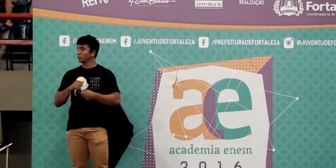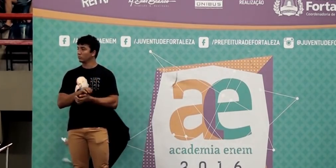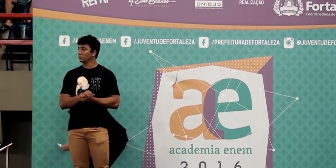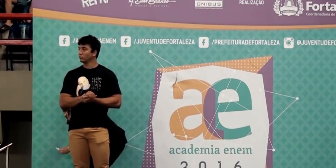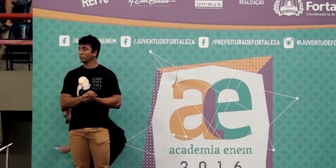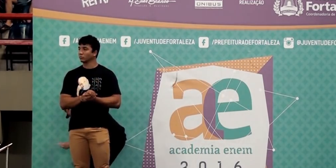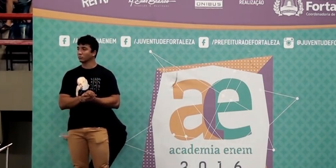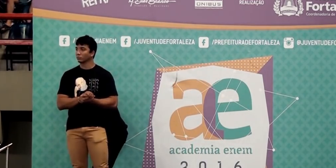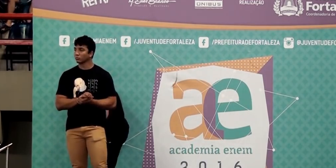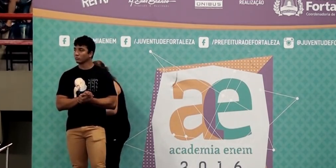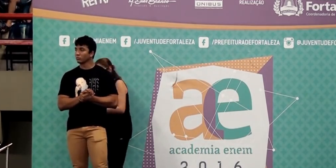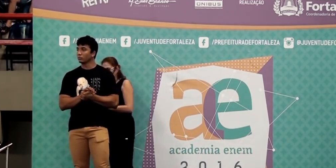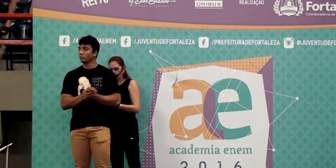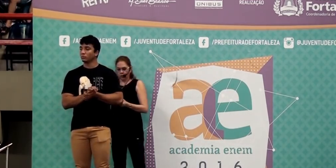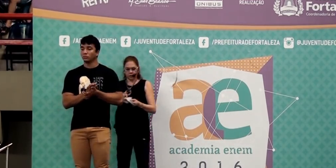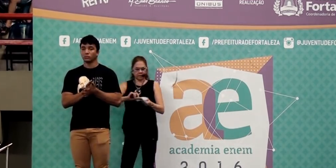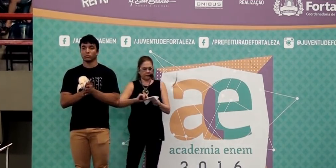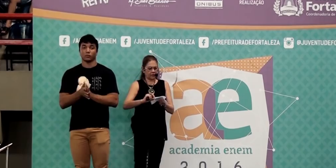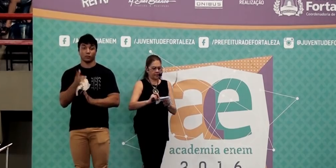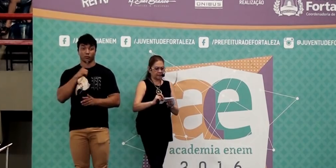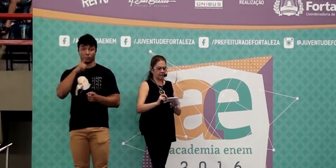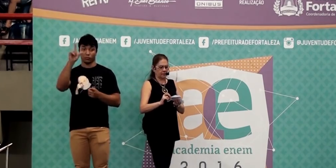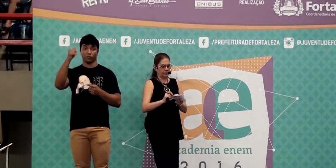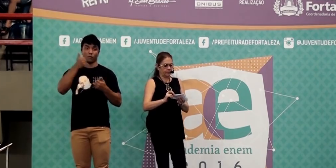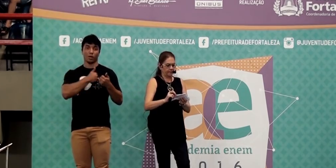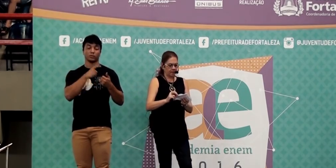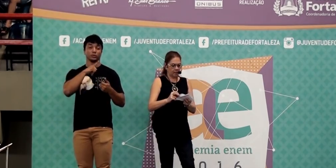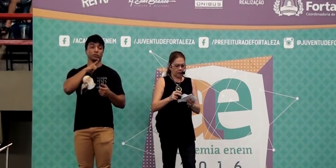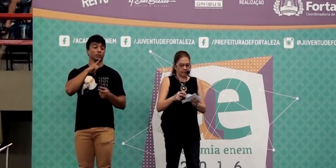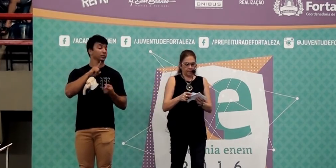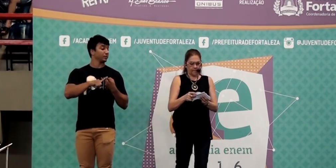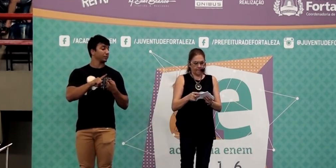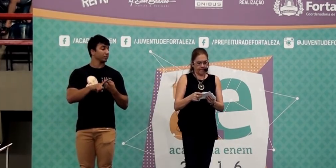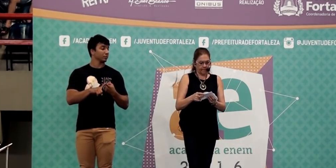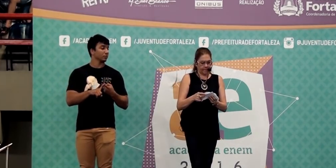de modelo. Outra informação.